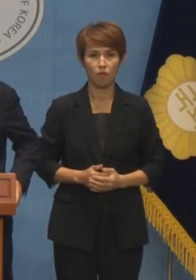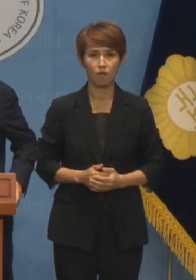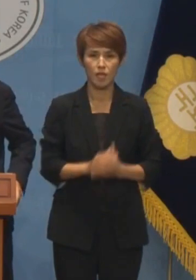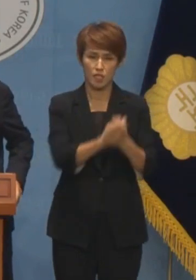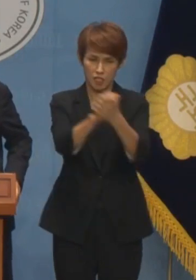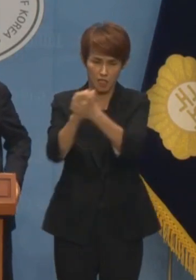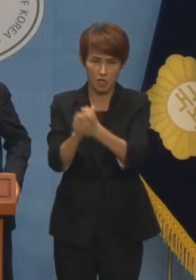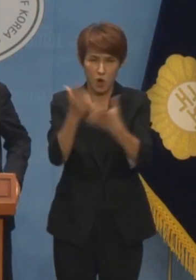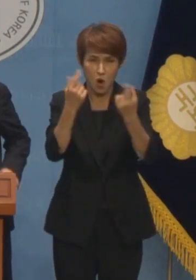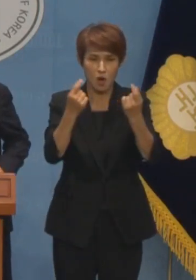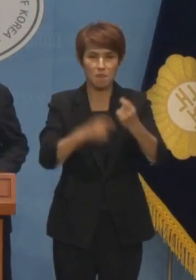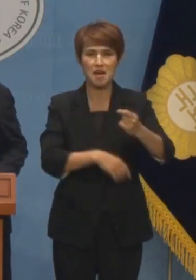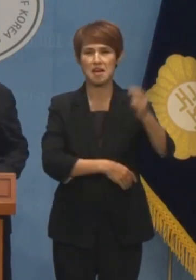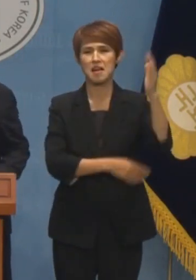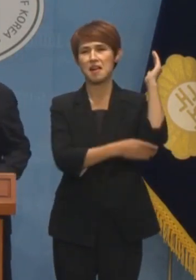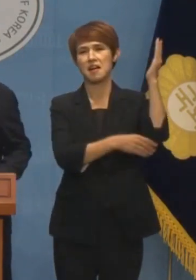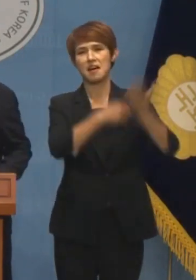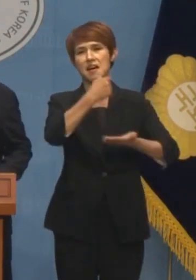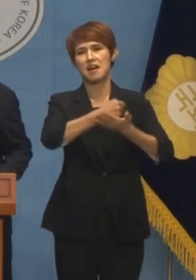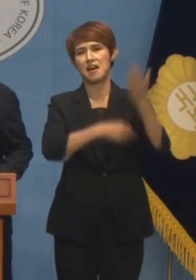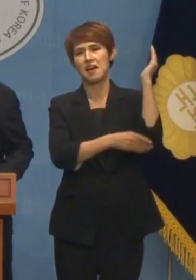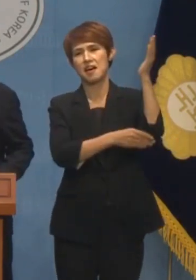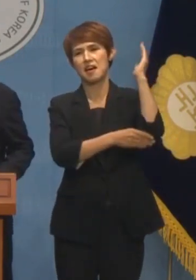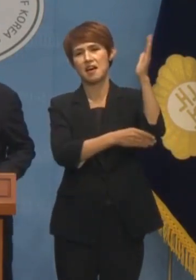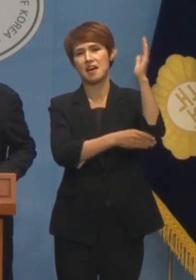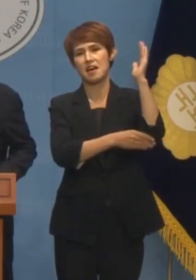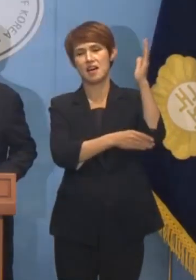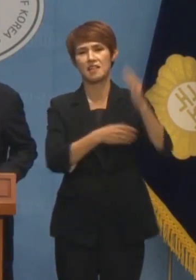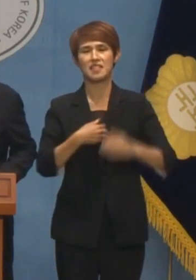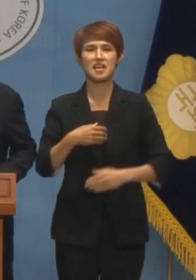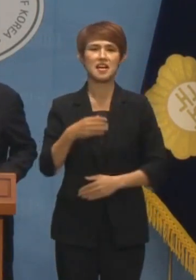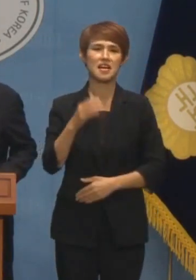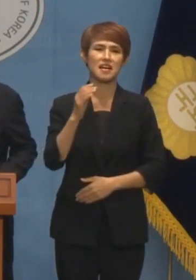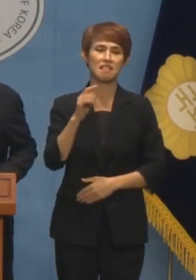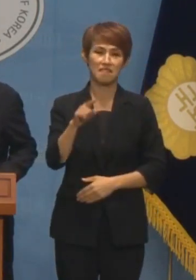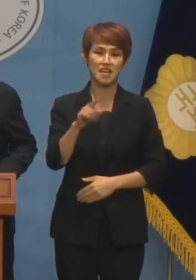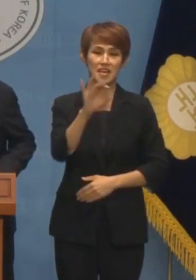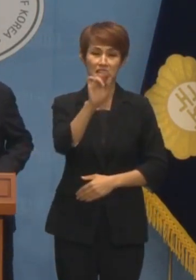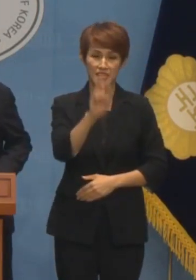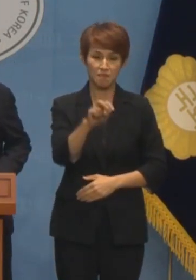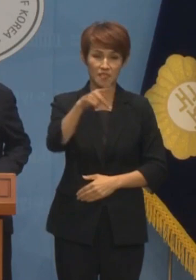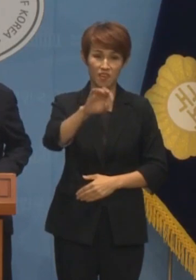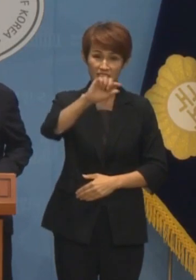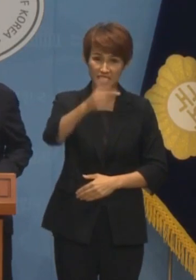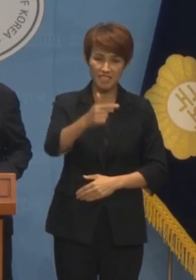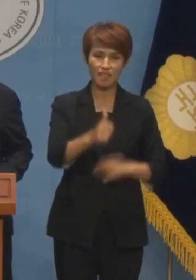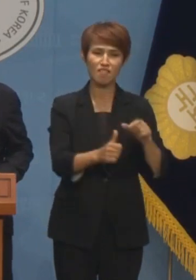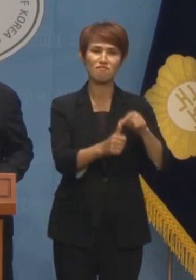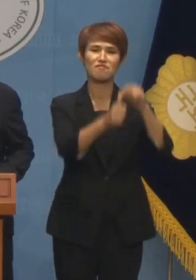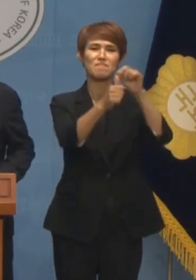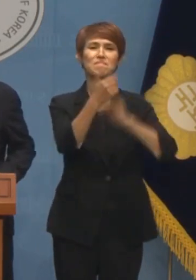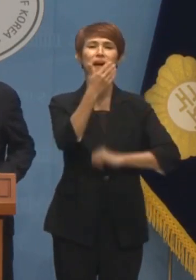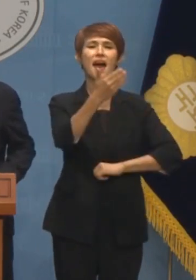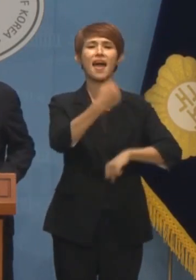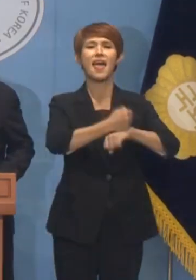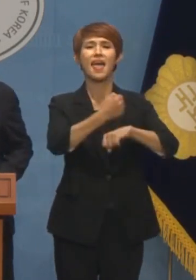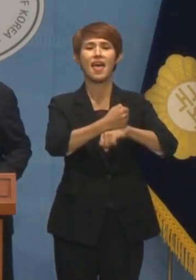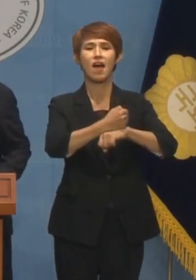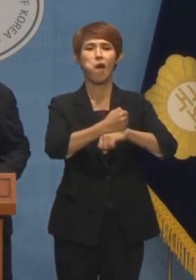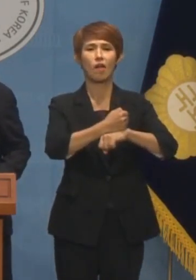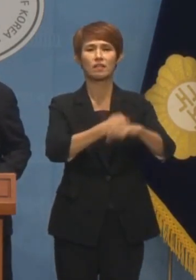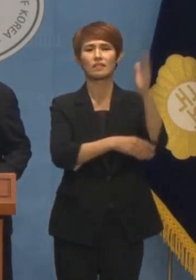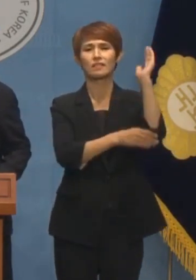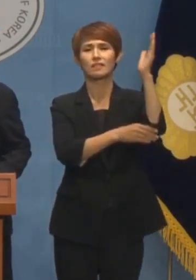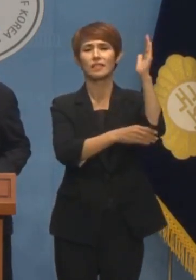행세하면서 허풍으로 임성근 전 사단장을 내가 구명하려 한다고 거짓말을 하고,